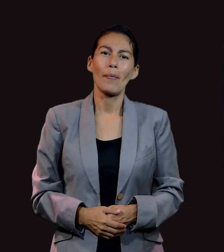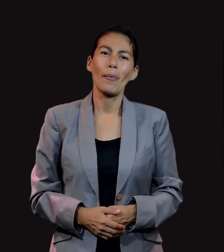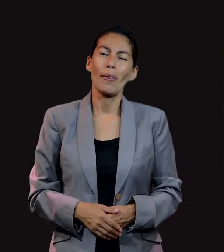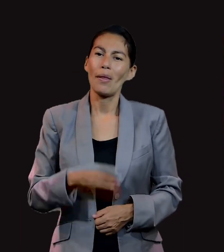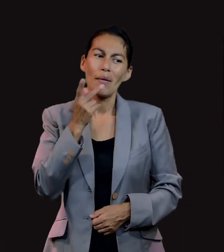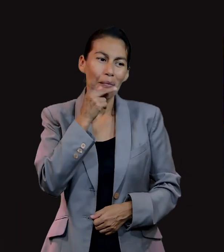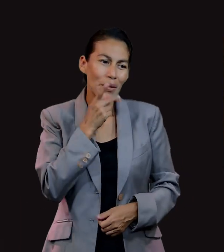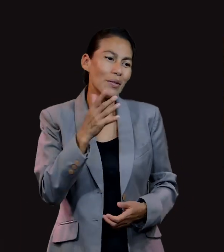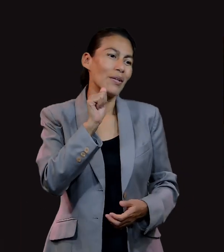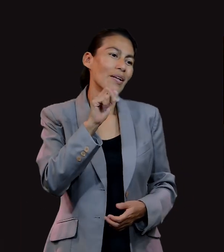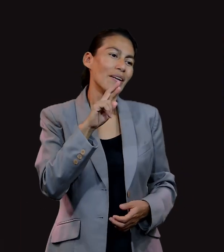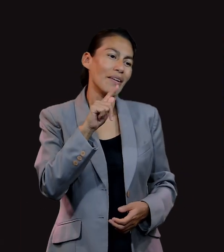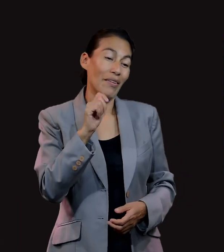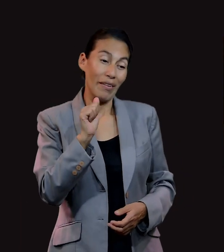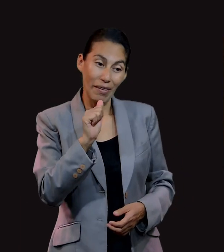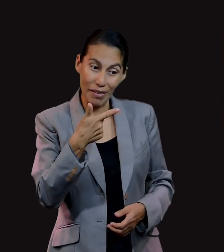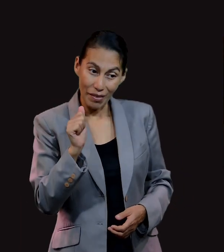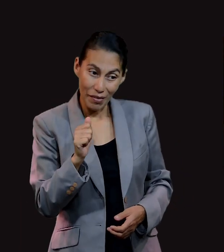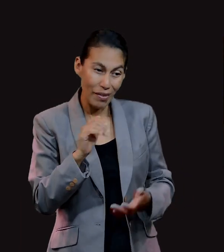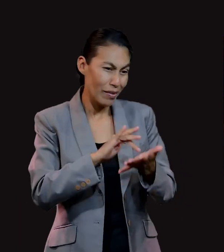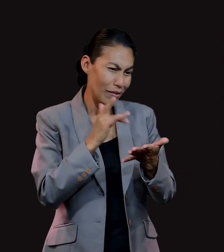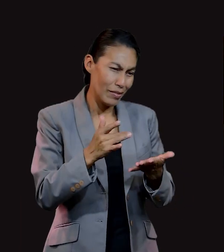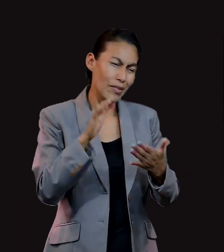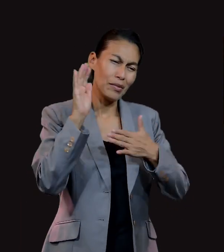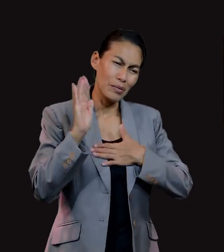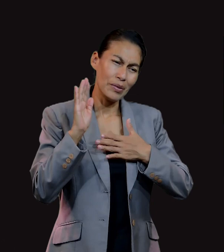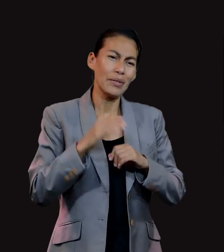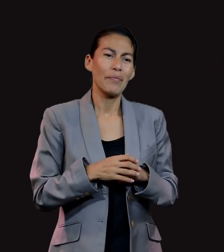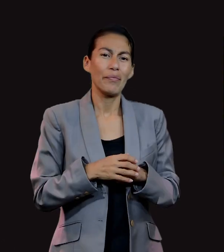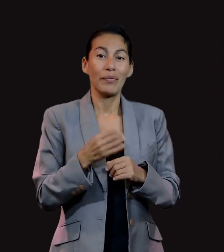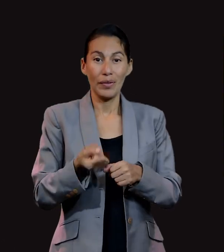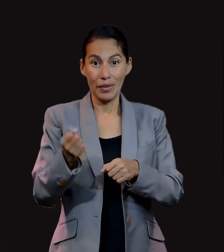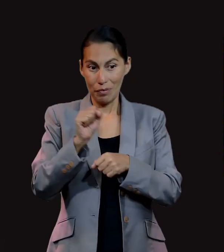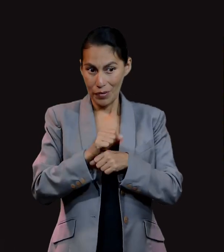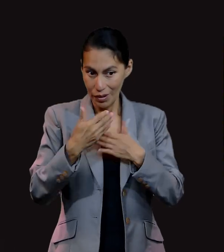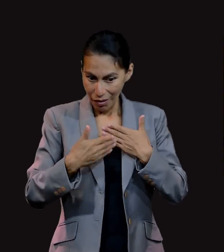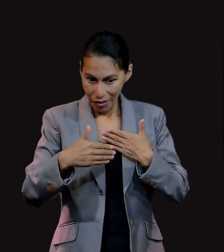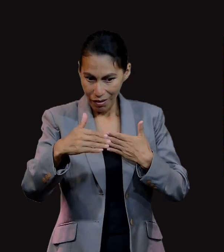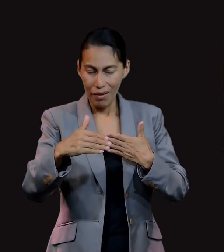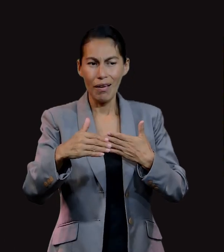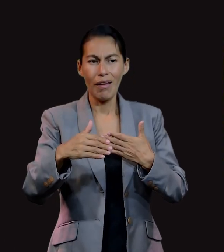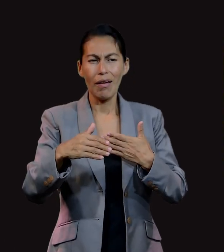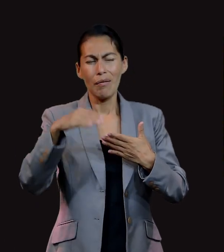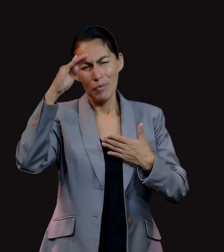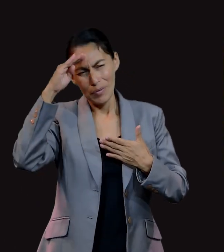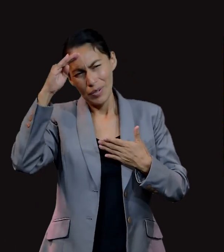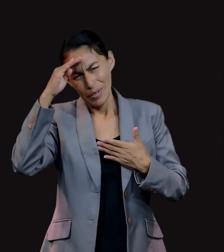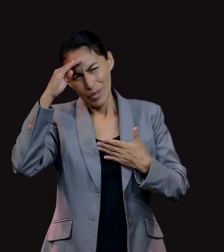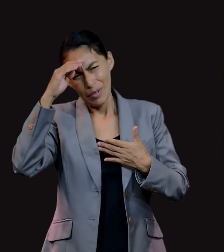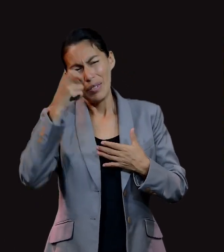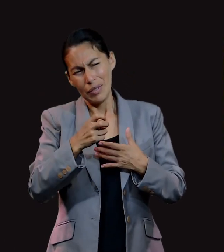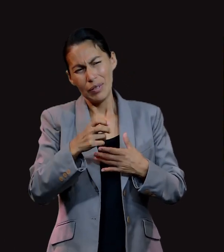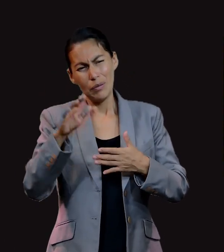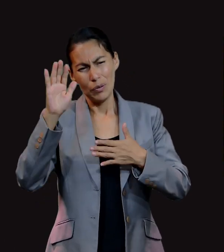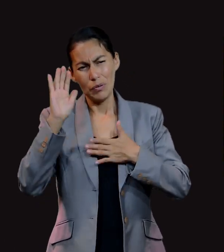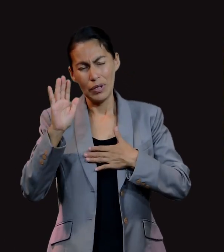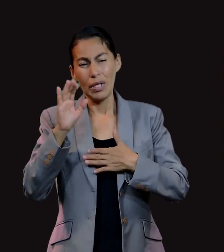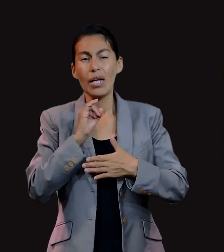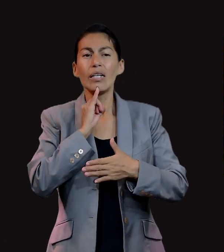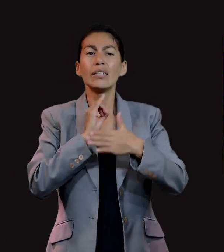Pastor Arteaga Por esta promesa Durante esta semana Estaremos meditando En la promesa De